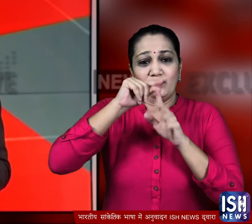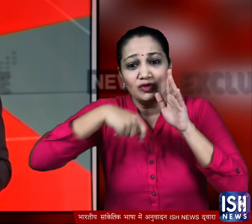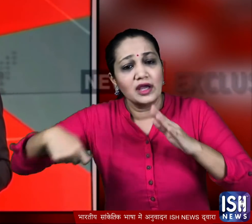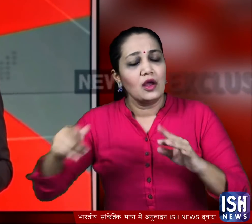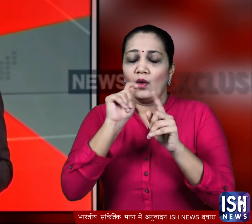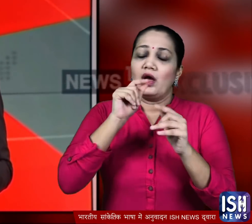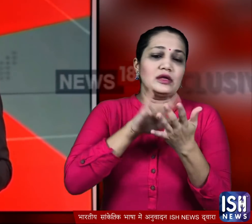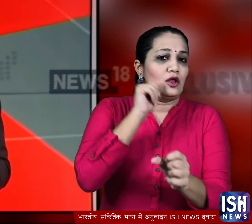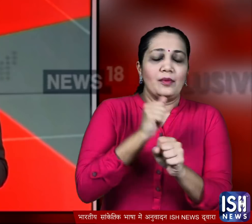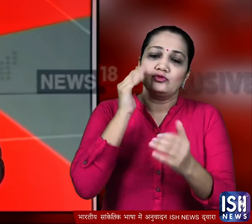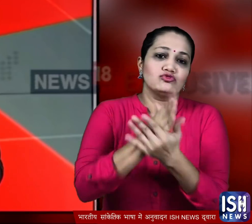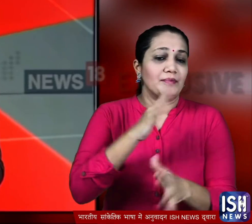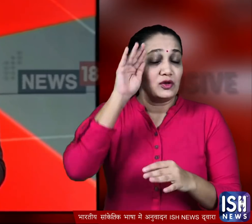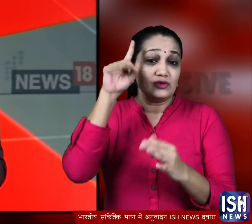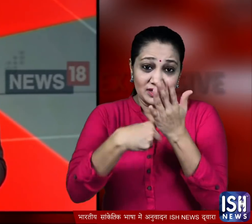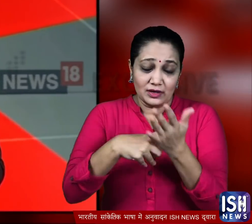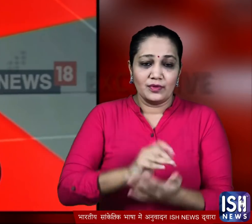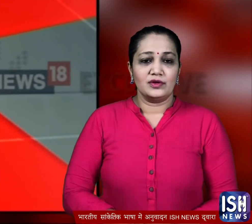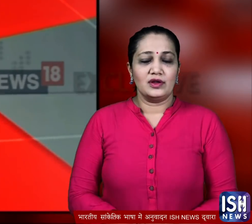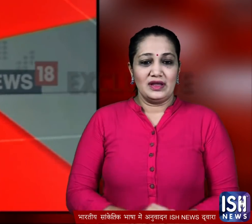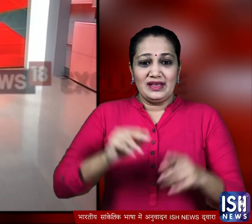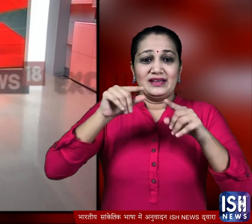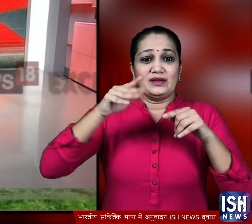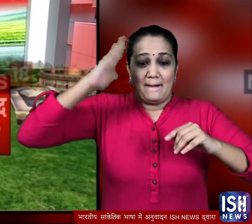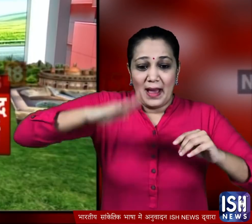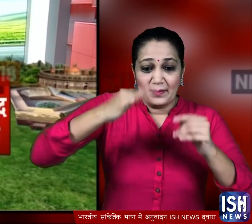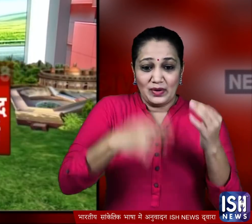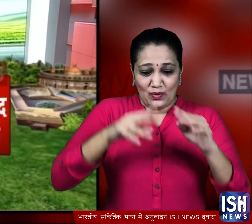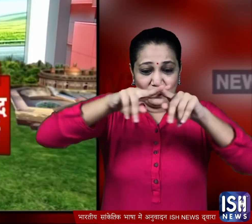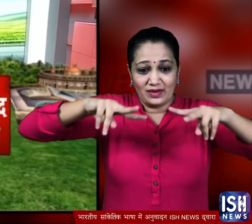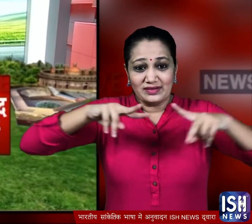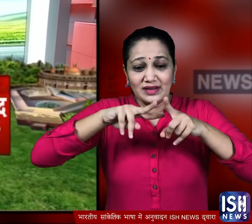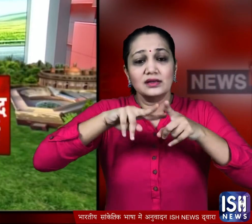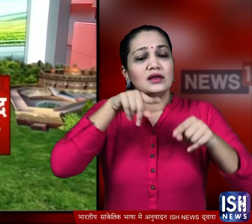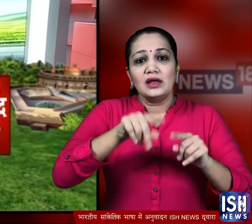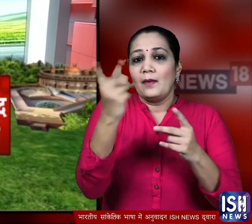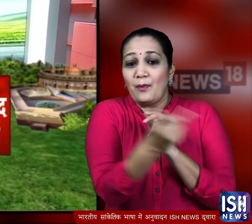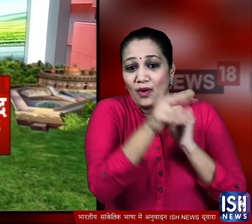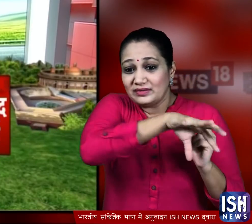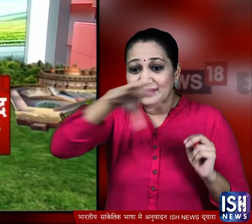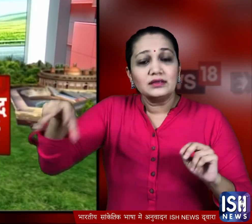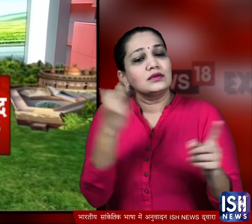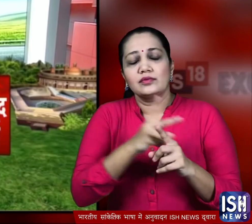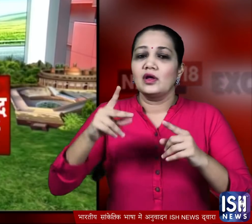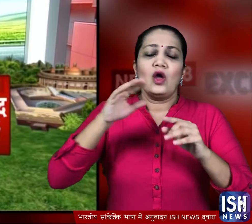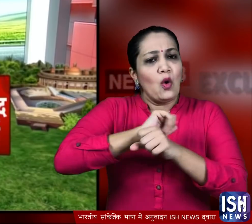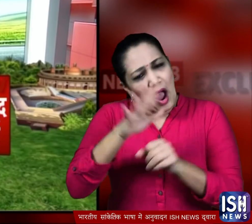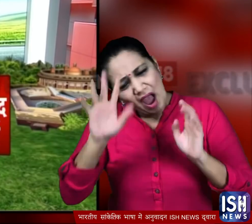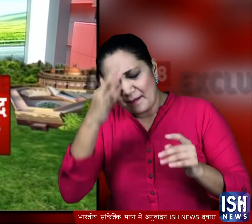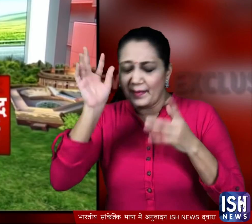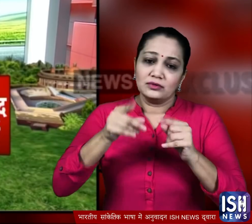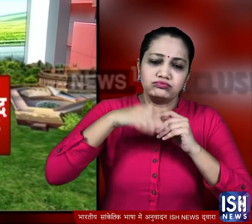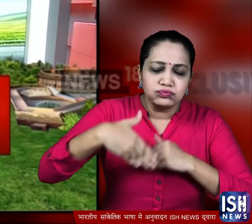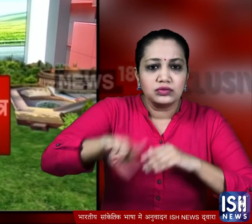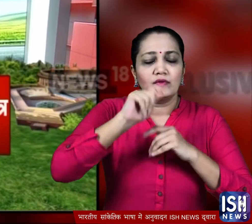सरकार नहीं रोकेगी। न्यूज़ 18 के अमिताभ सिन्हा की रिपोर्ट है कि सेंट्रल विस्टा प्रोजेक्ट और सेंट्रल विस्टा एवेन्यू का काम कोरोना संकट के बावजूद पूरा